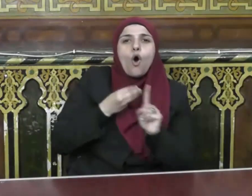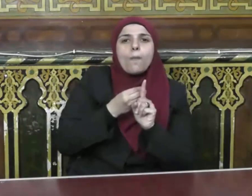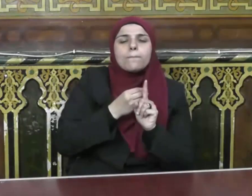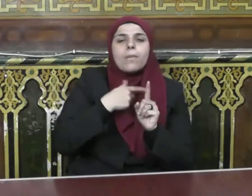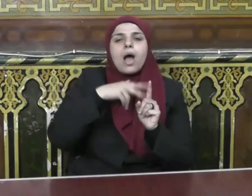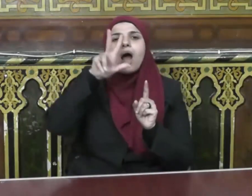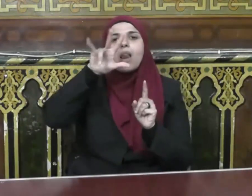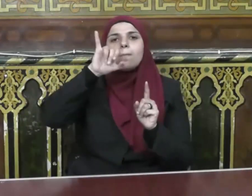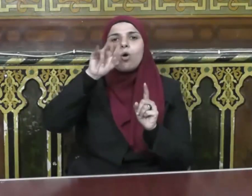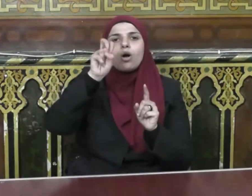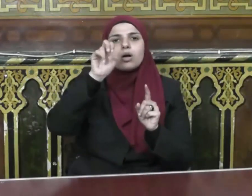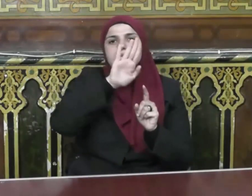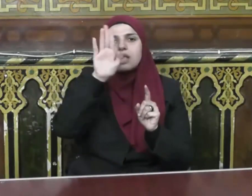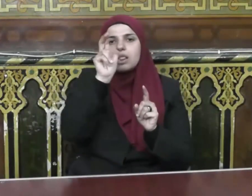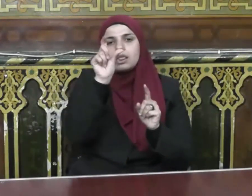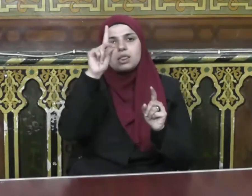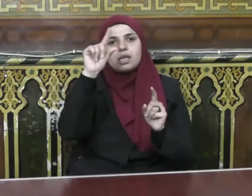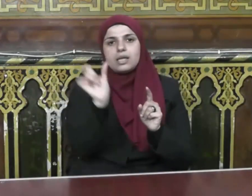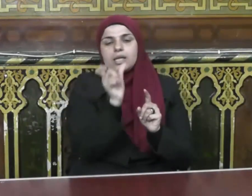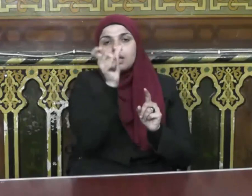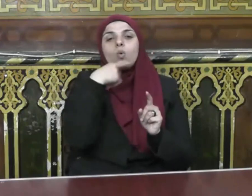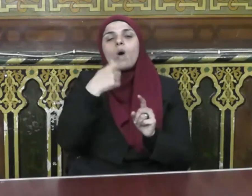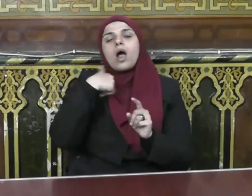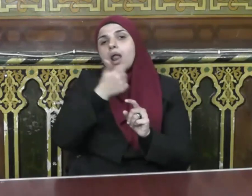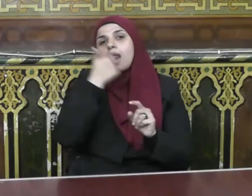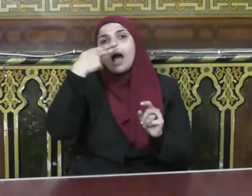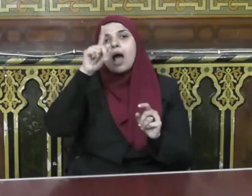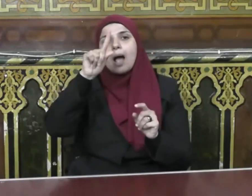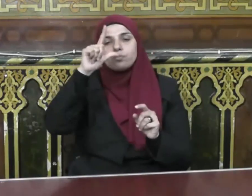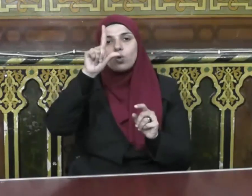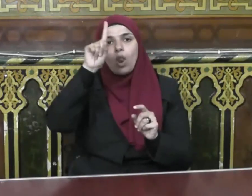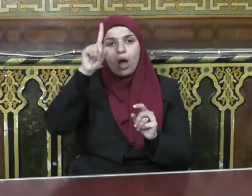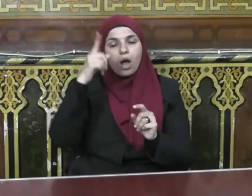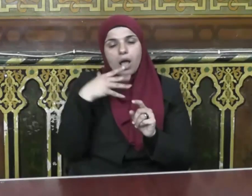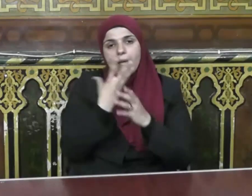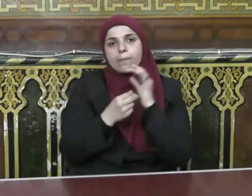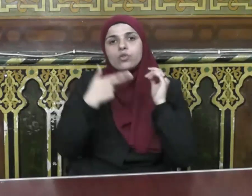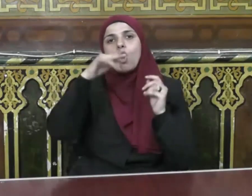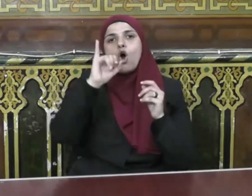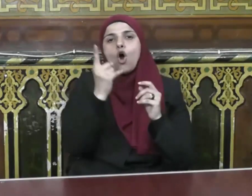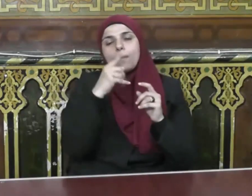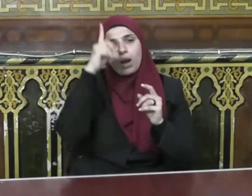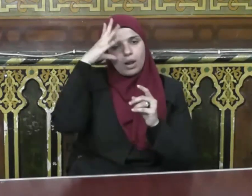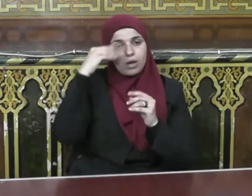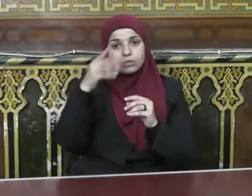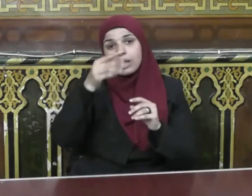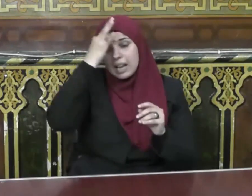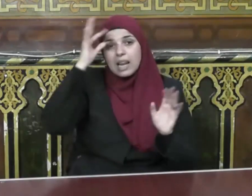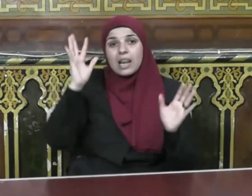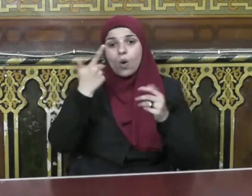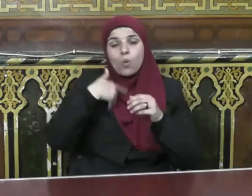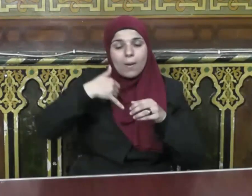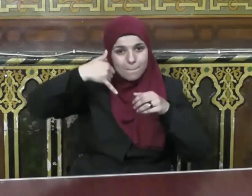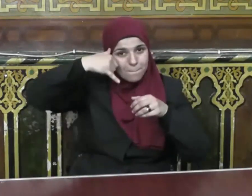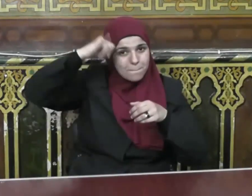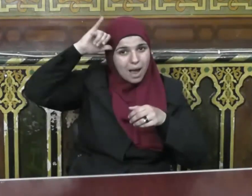المقسطين. وكان عبد الله بن عمر رضي الله عنهما إذا ذبحت له شاة